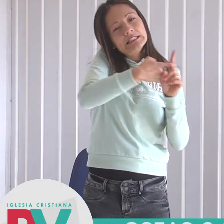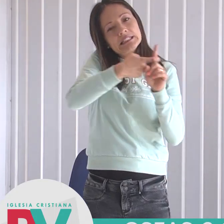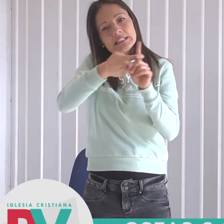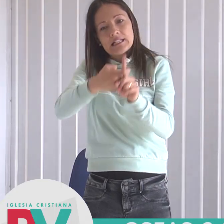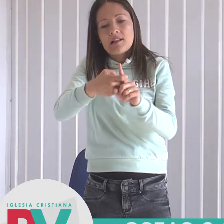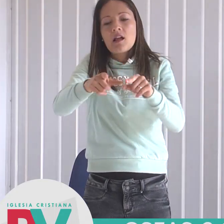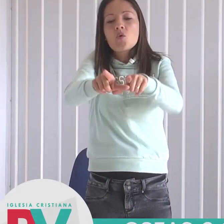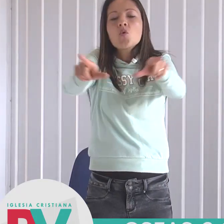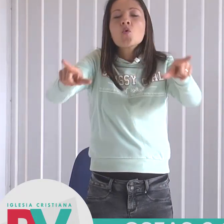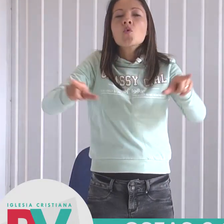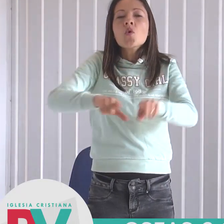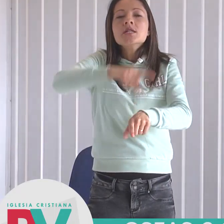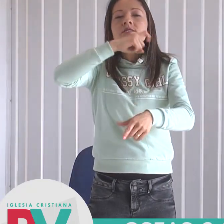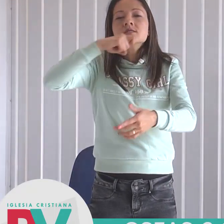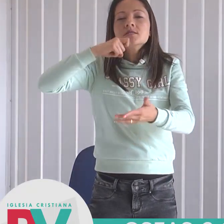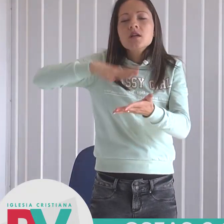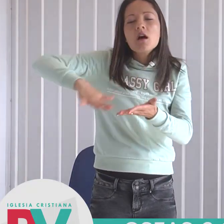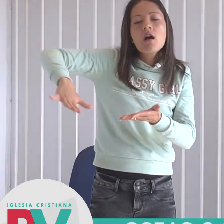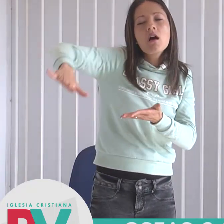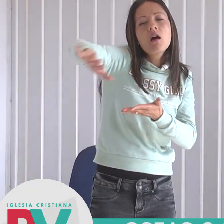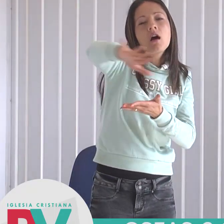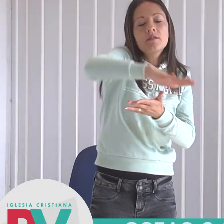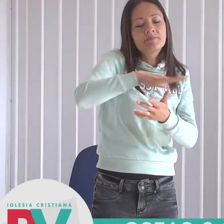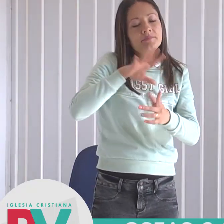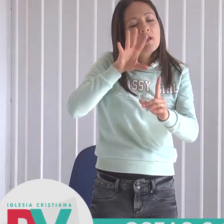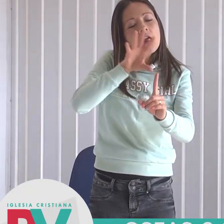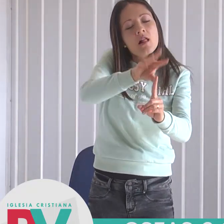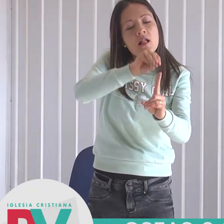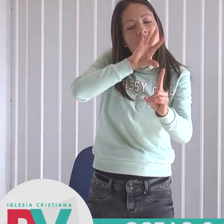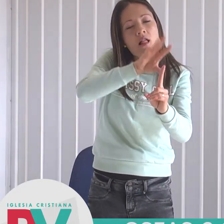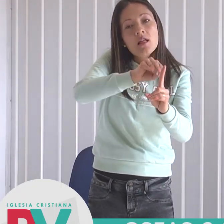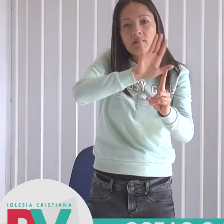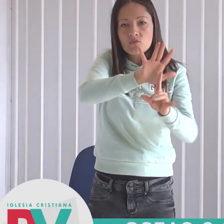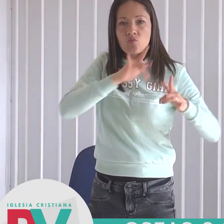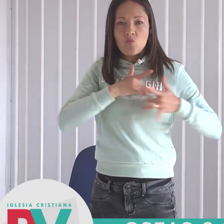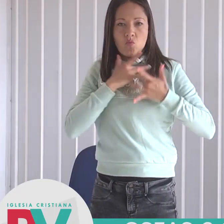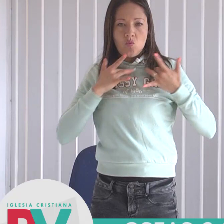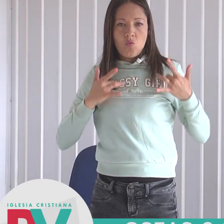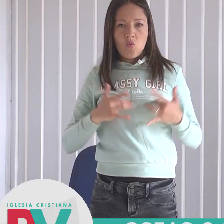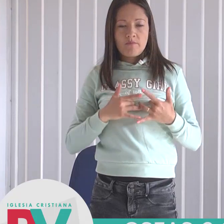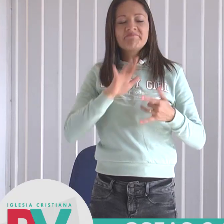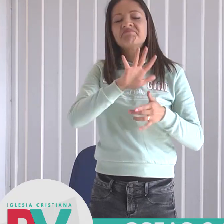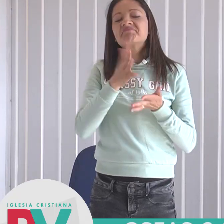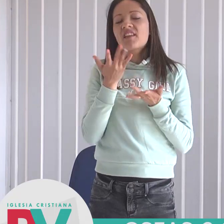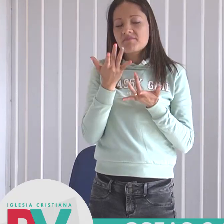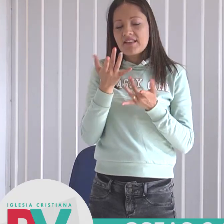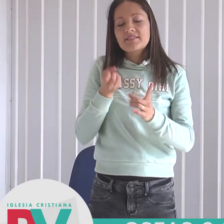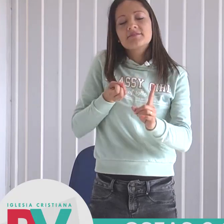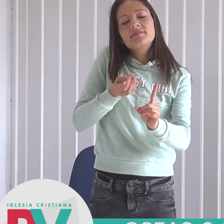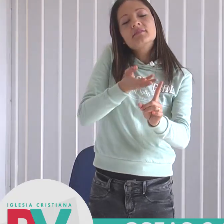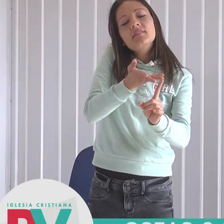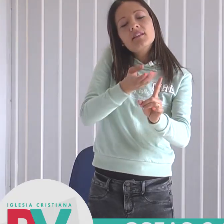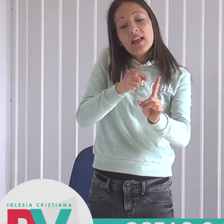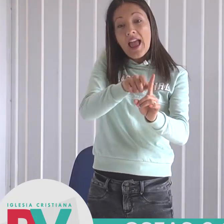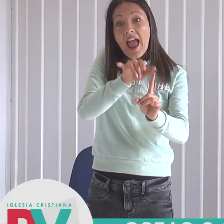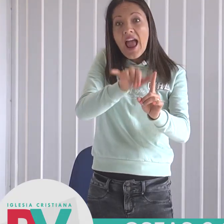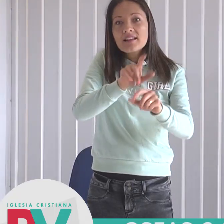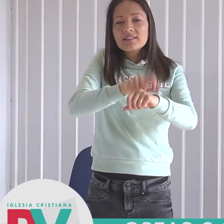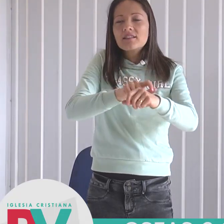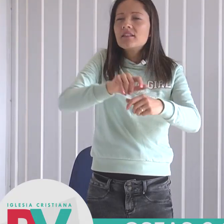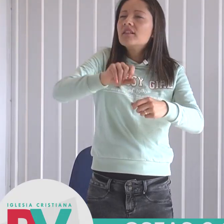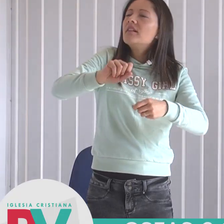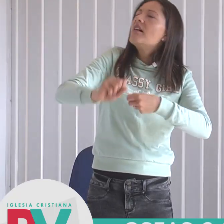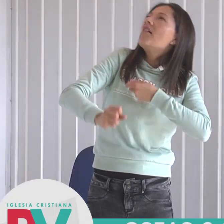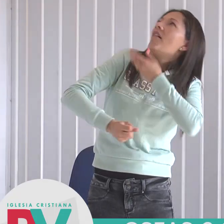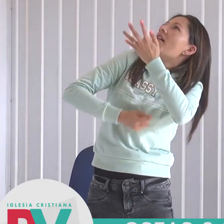su corazón, y le daré sus viñas desde allí, y el valle de Acor por puerta de esperanza. Y allí cantará como en los tiempos de su